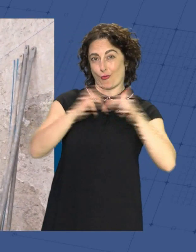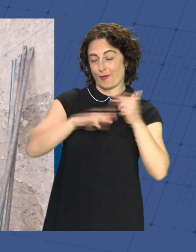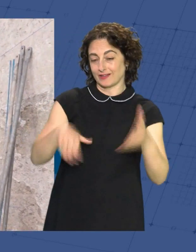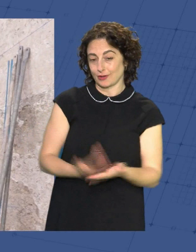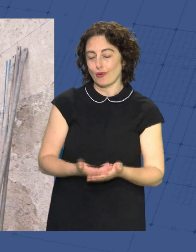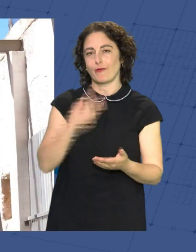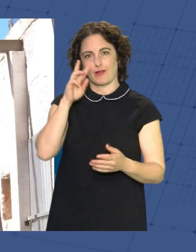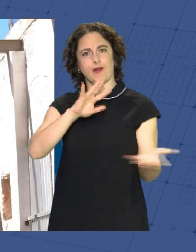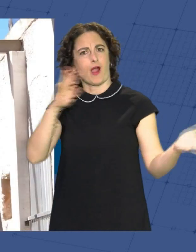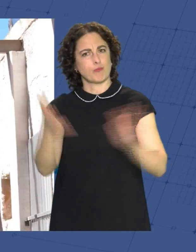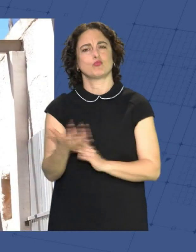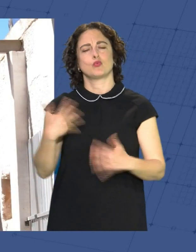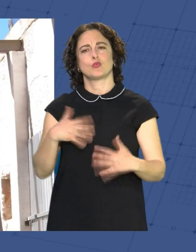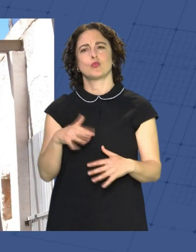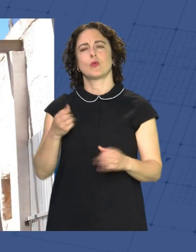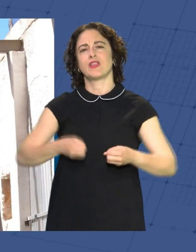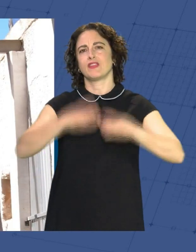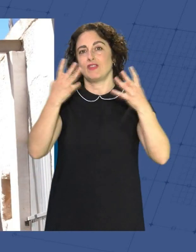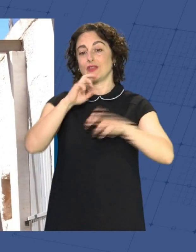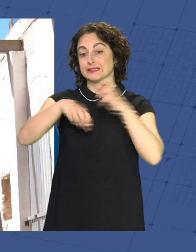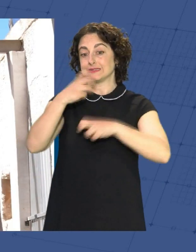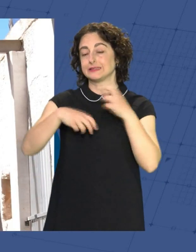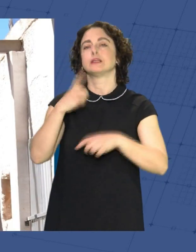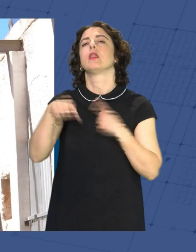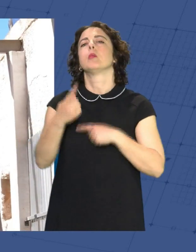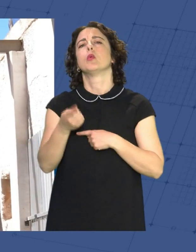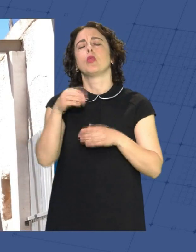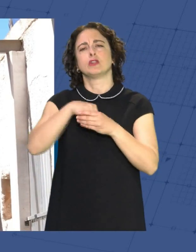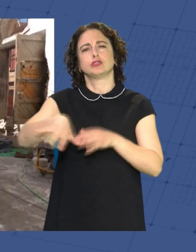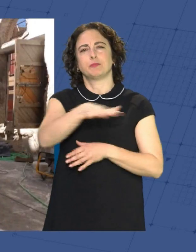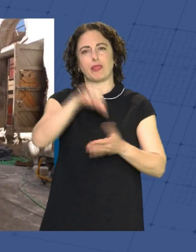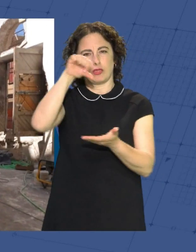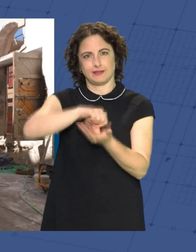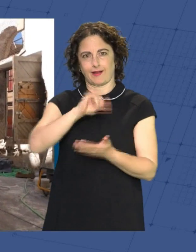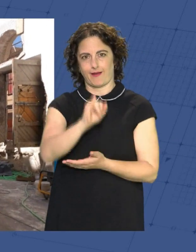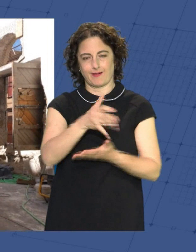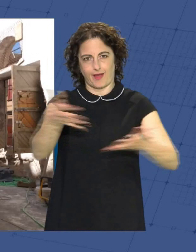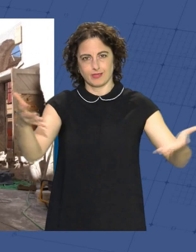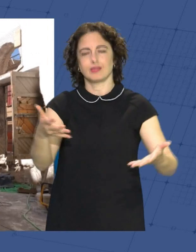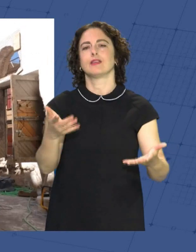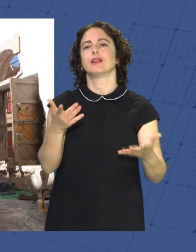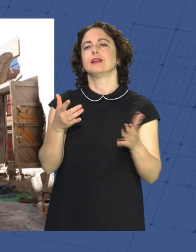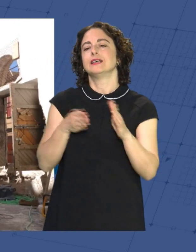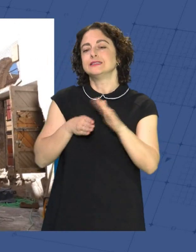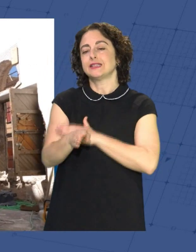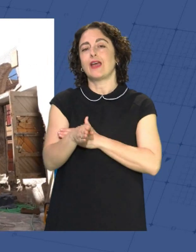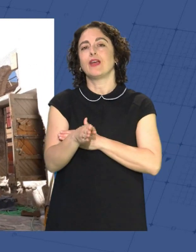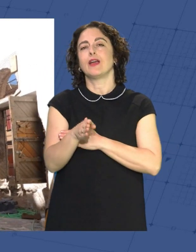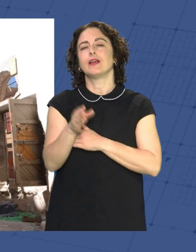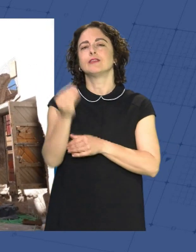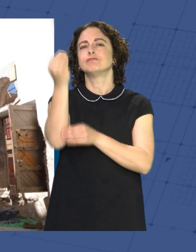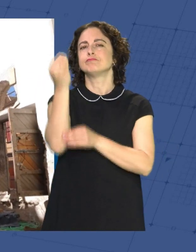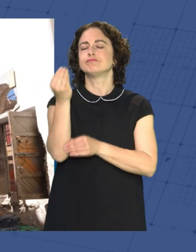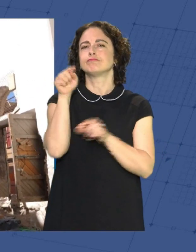Recordemos que el edificio una vez restaurado va a contar con un gran espacio central y próximo a la entrada tendrá un hito que